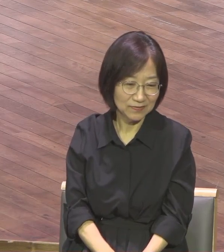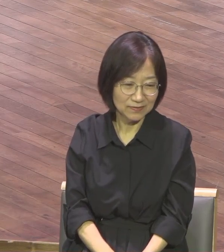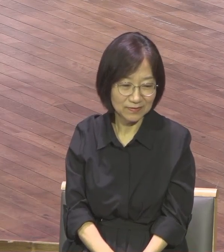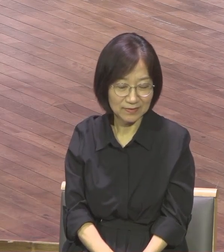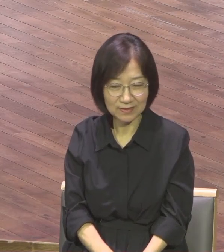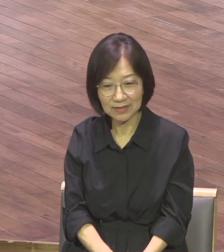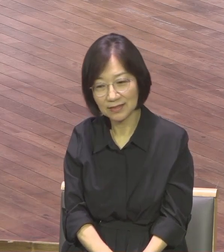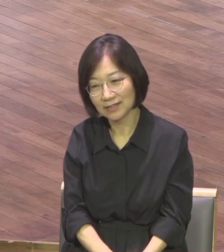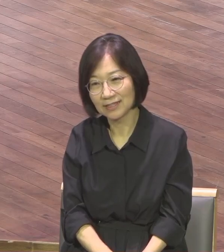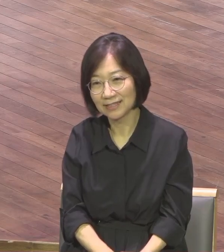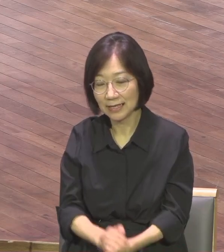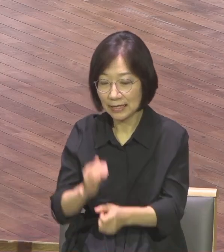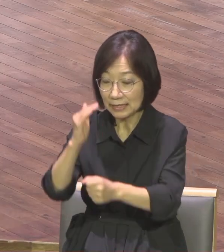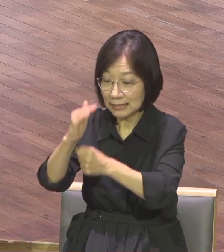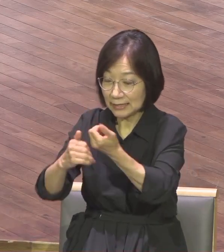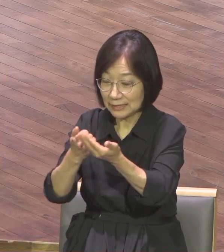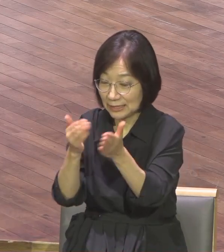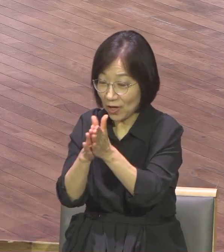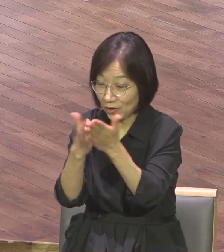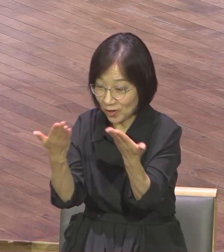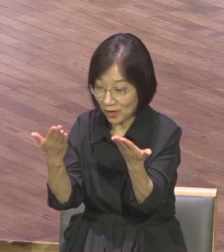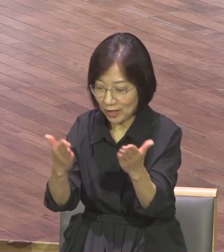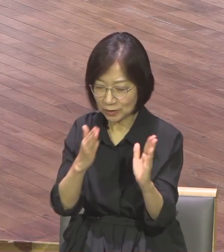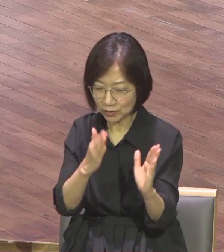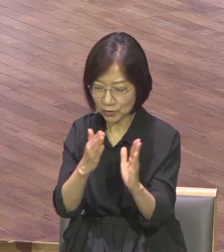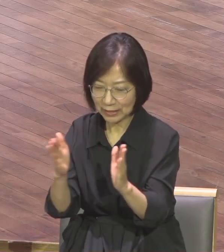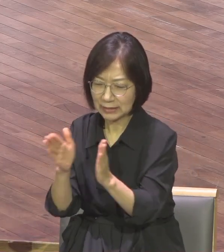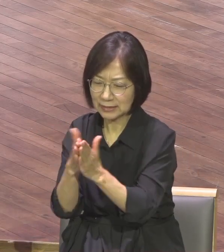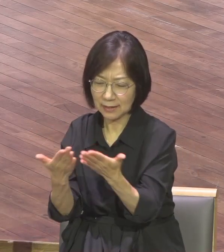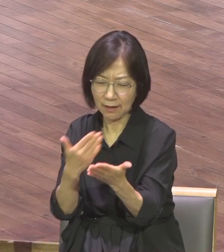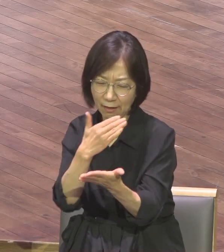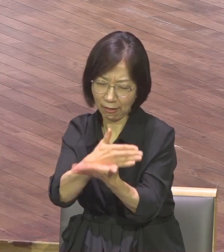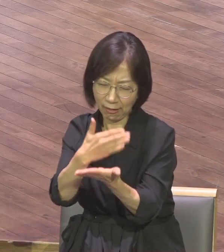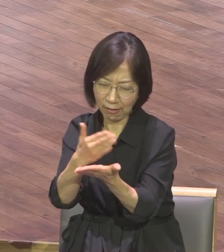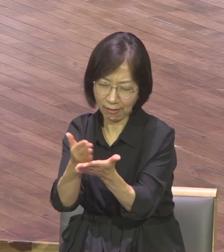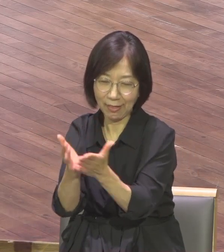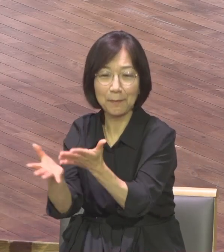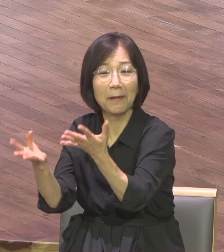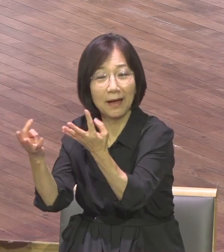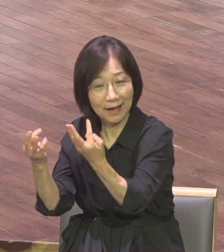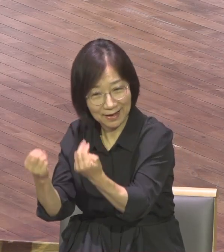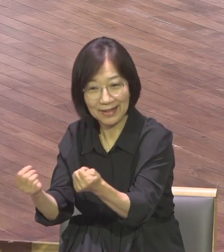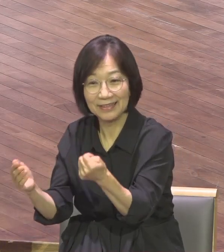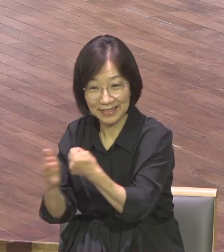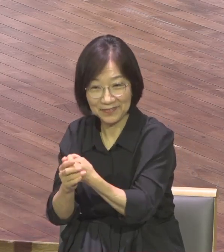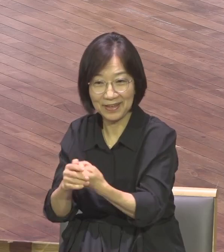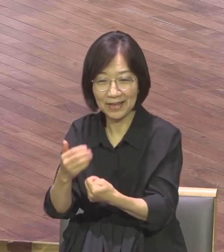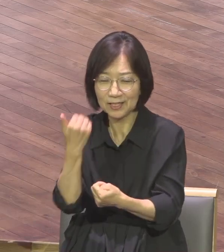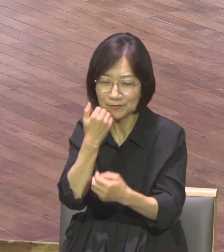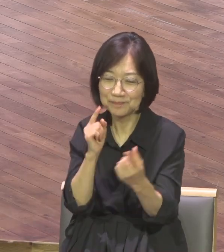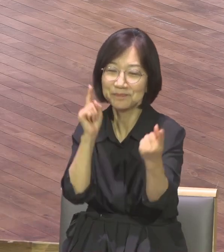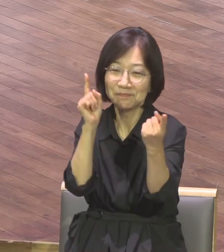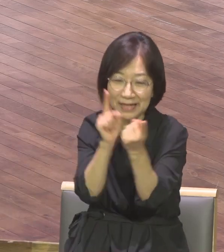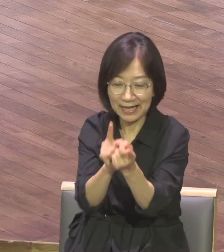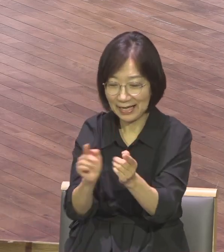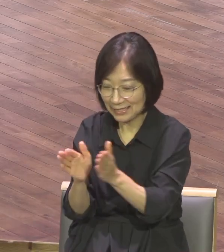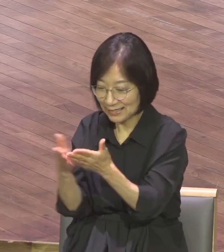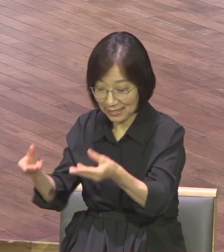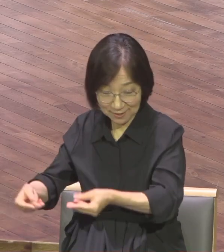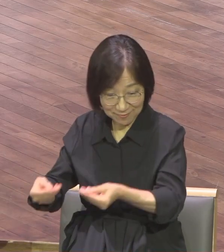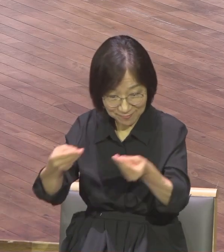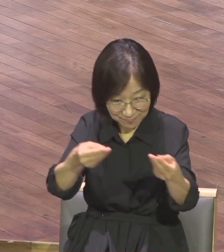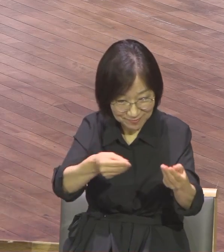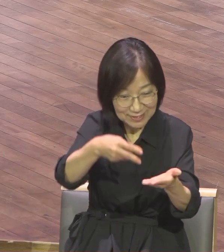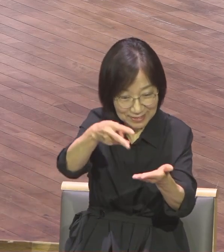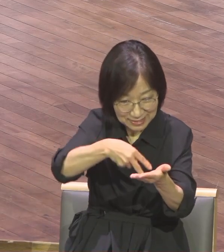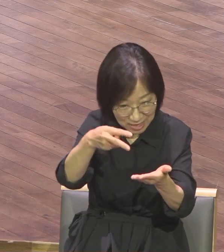엄청나게 66권 성경 전부 다 정리한 것이 있으니까 여러분 그걸 책자를 주면서 이 말로마가 안 된단 말이에요. 이거